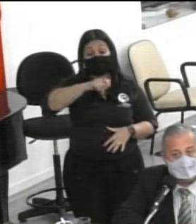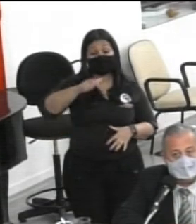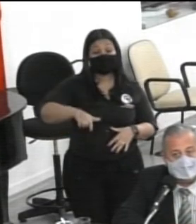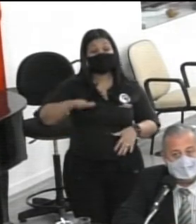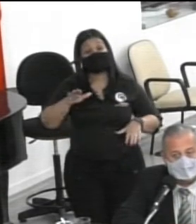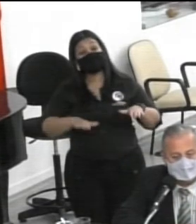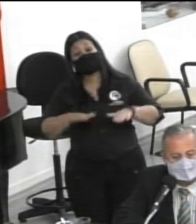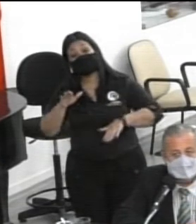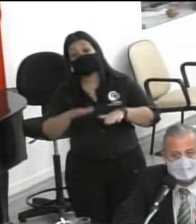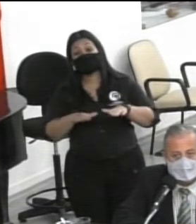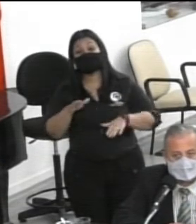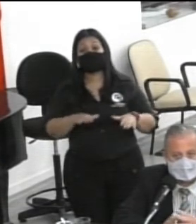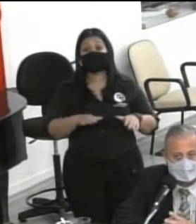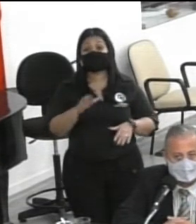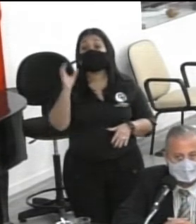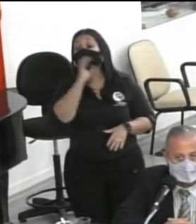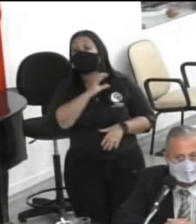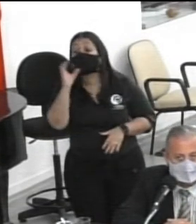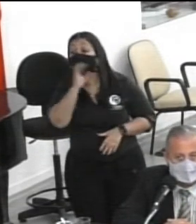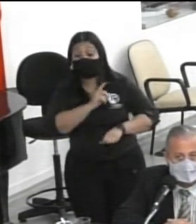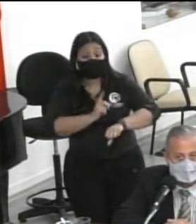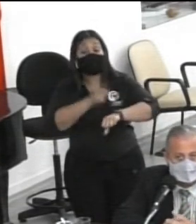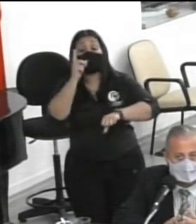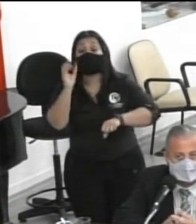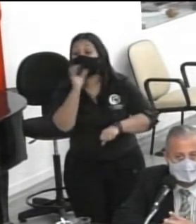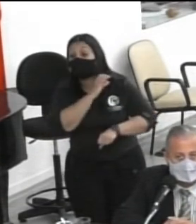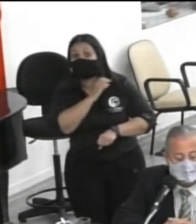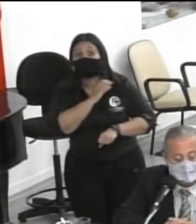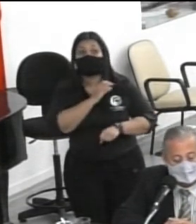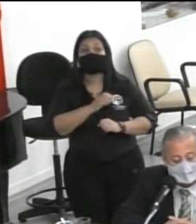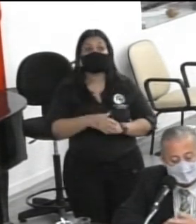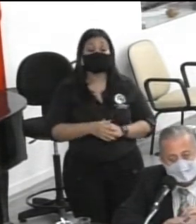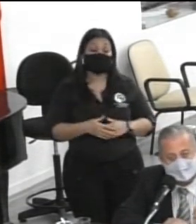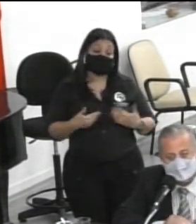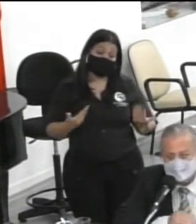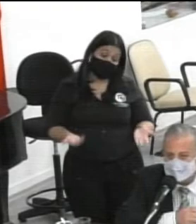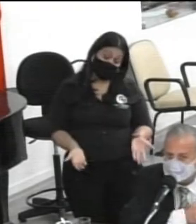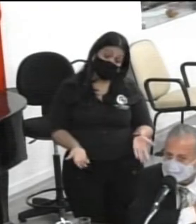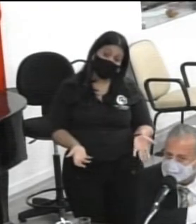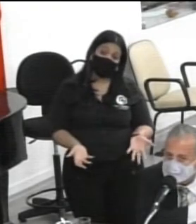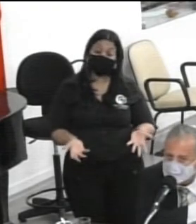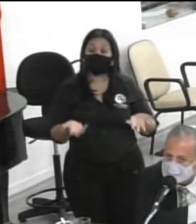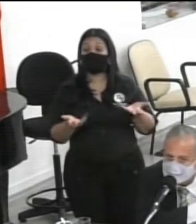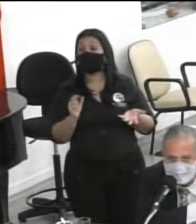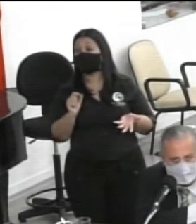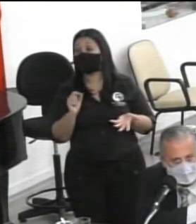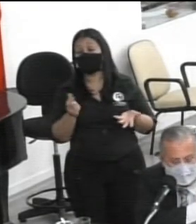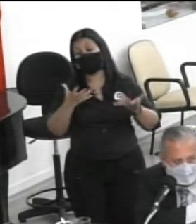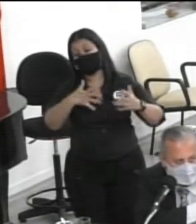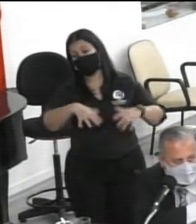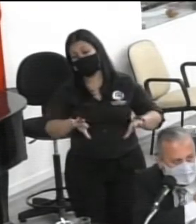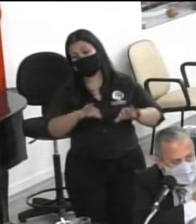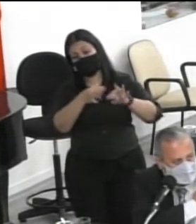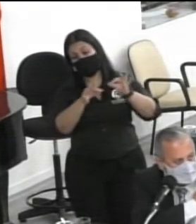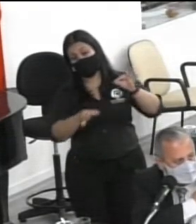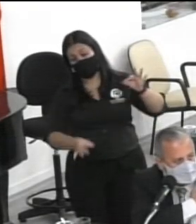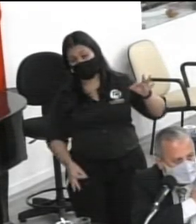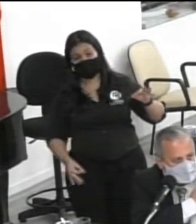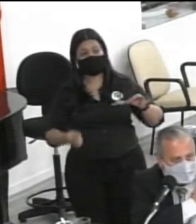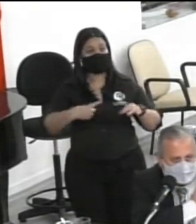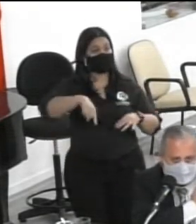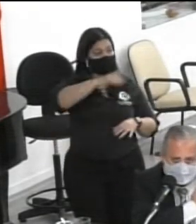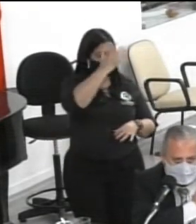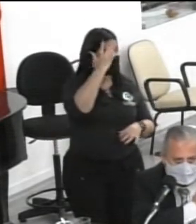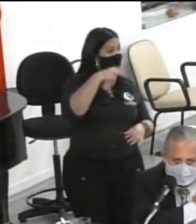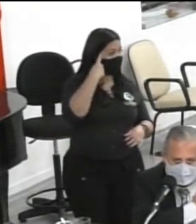querem de imediato, né? De imediato. Então, eu aqui não quero aqui me alongar, porque vários vereadores já falaram,